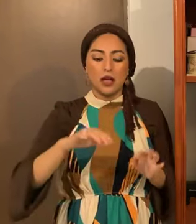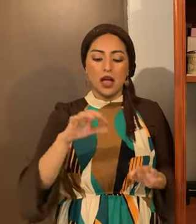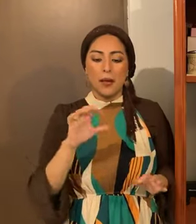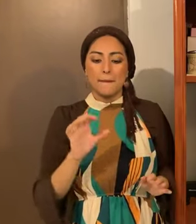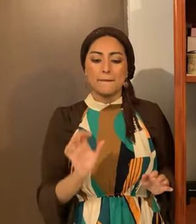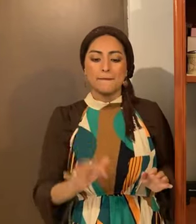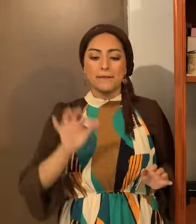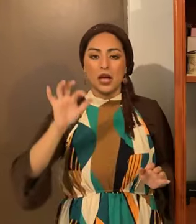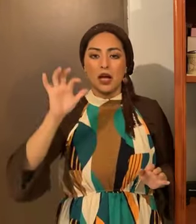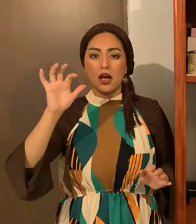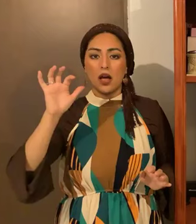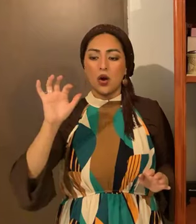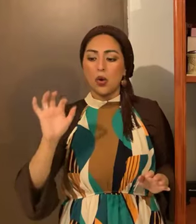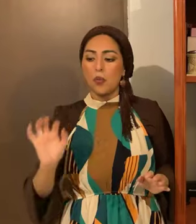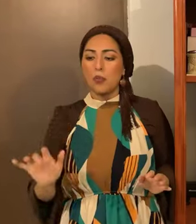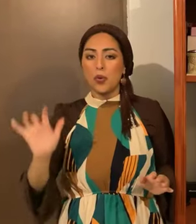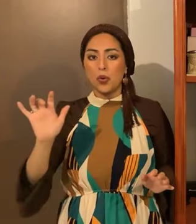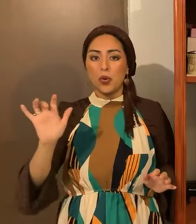Baruch.